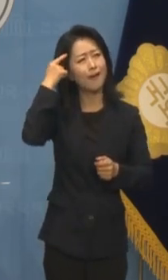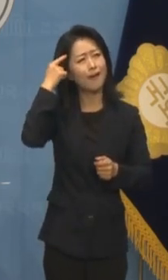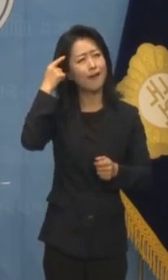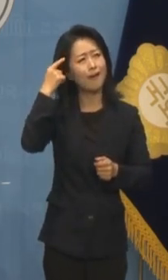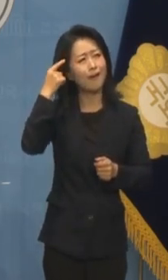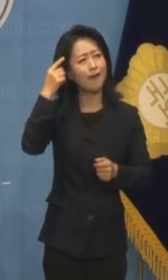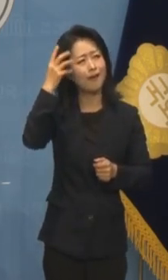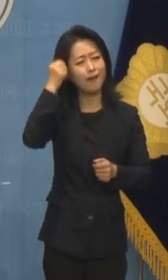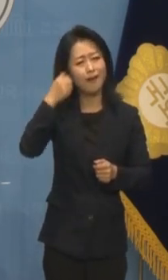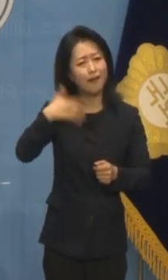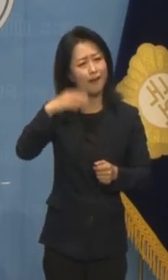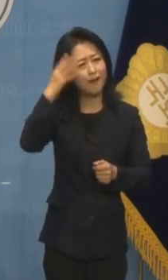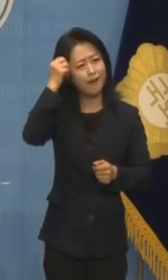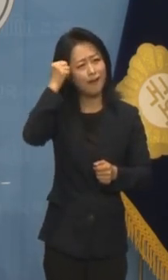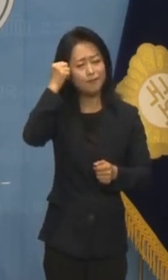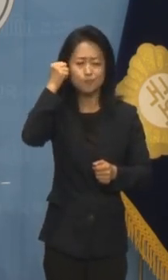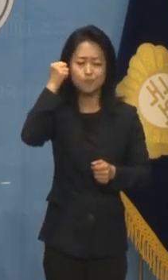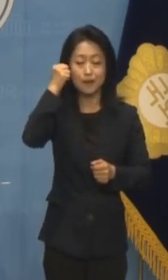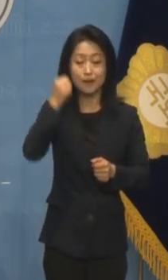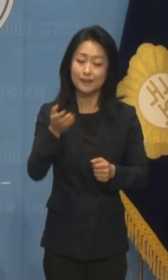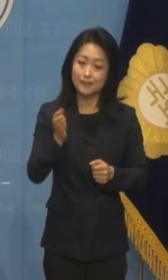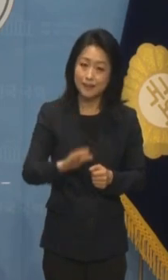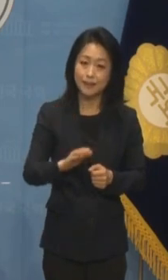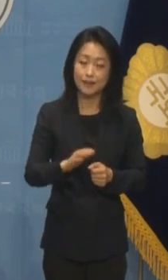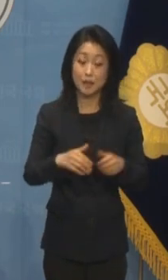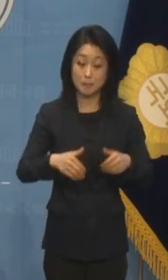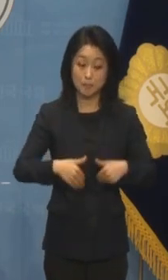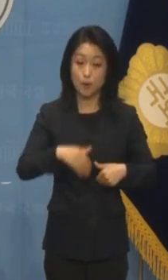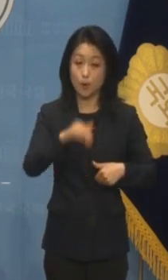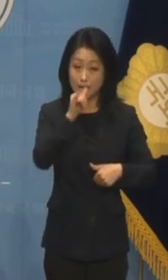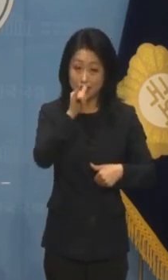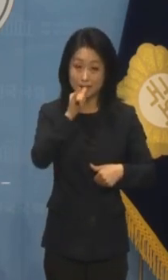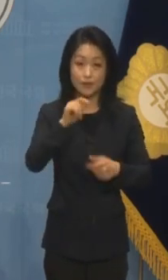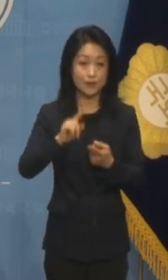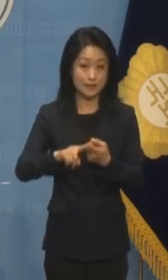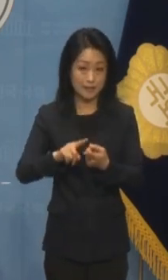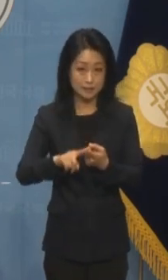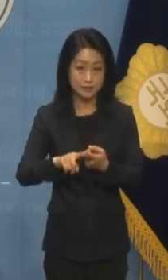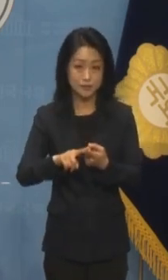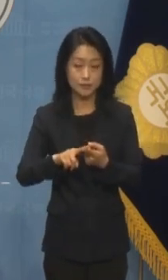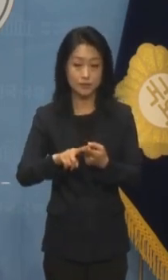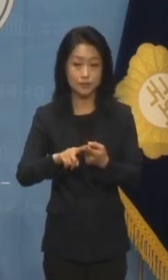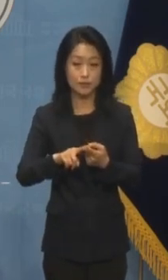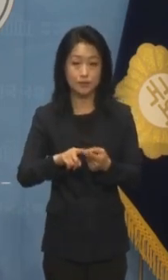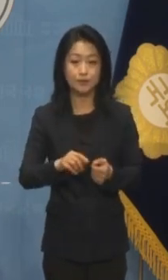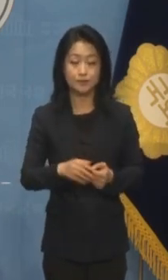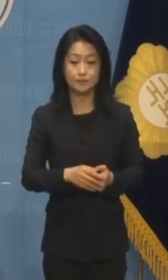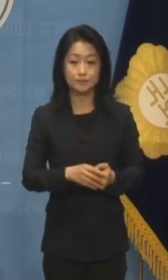사실 안 나는데 아무튼 그 필요하신 부분